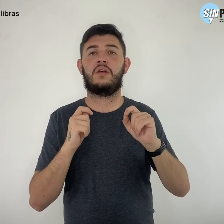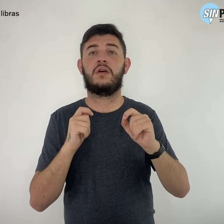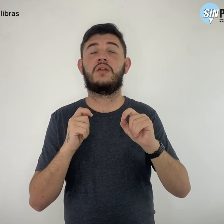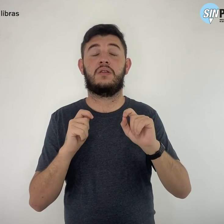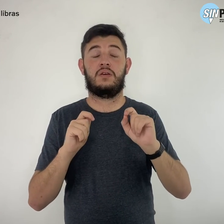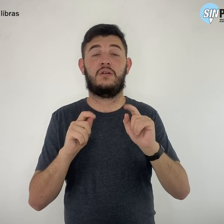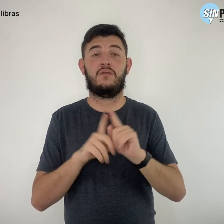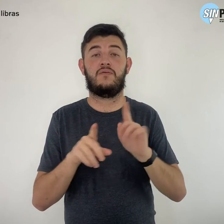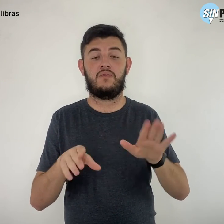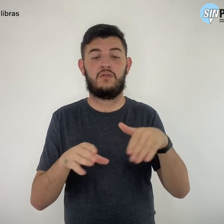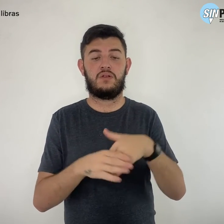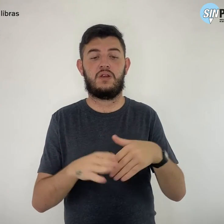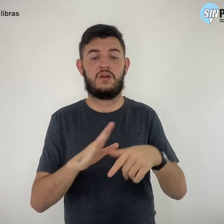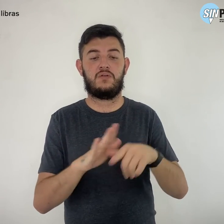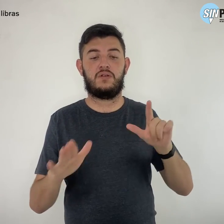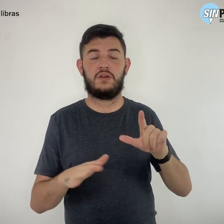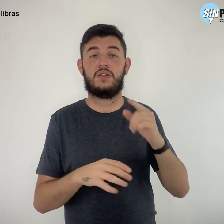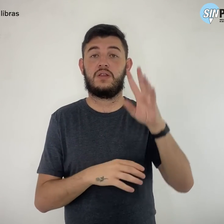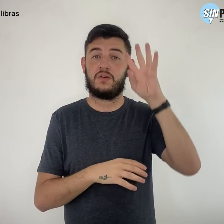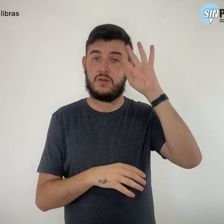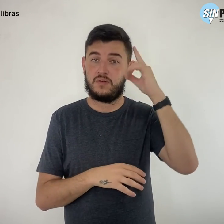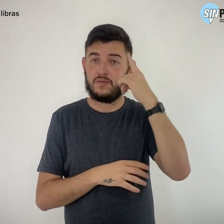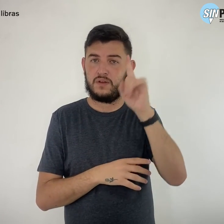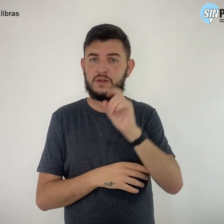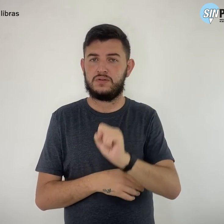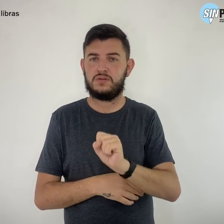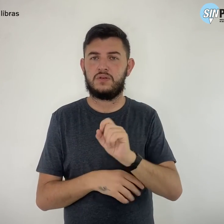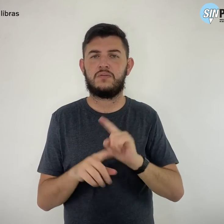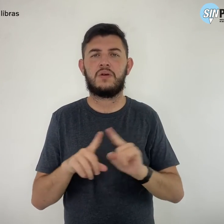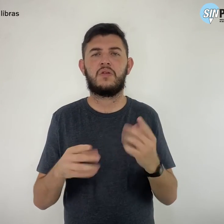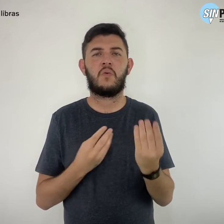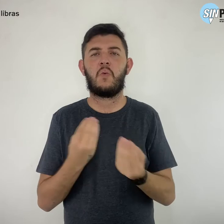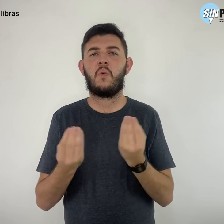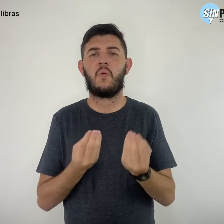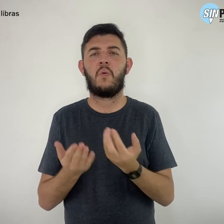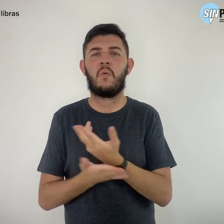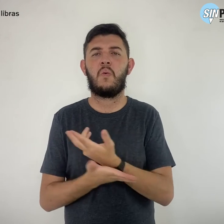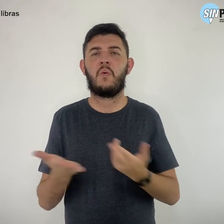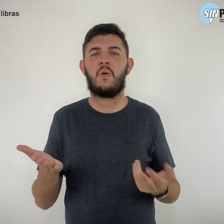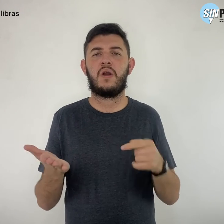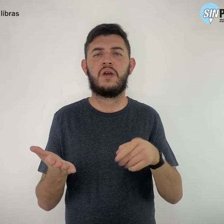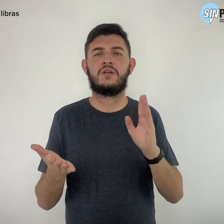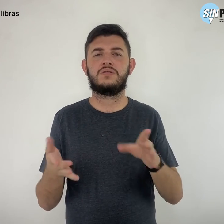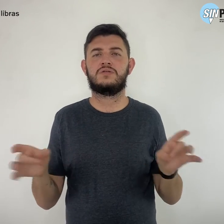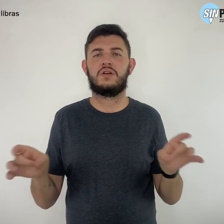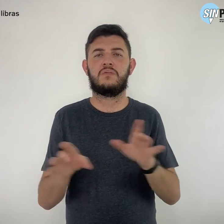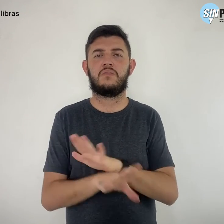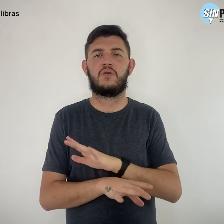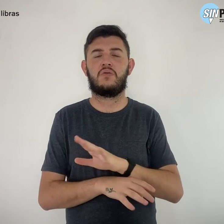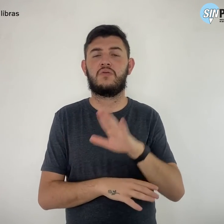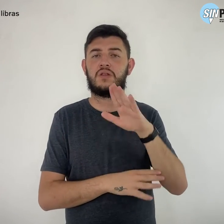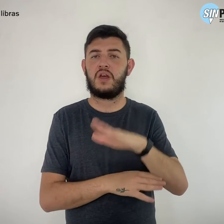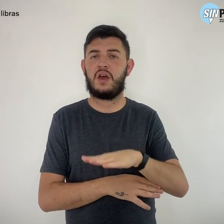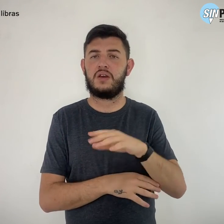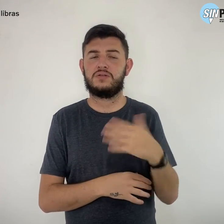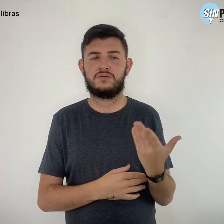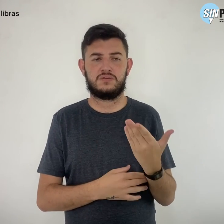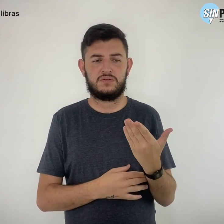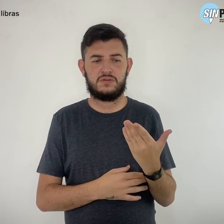essa quarta-feira, 8. Como pode um relatório concluído no fim da tarde ser votado